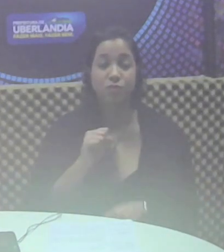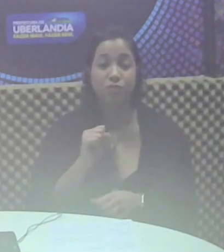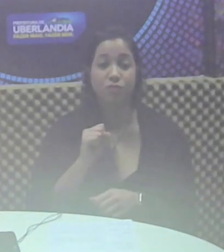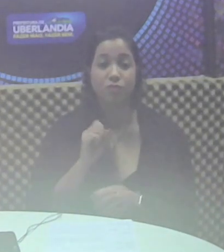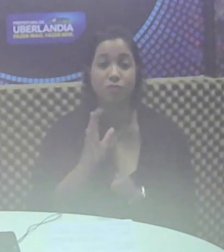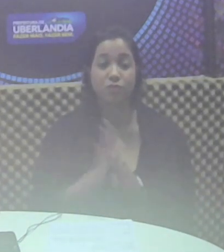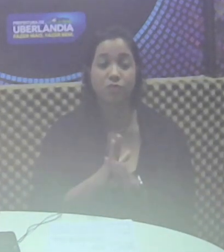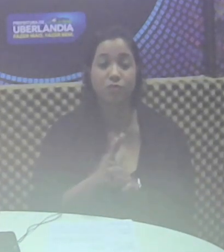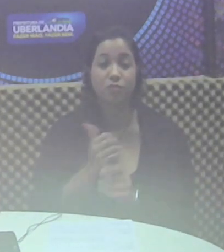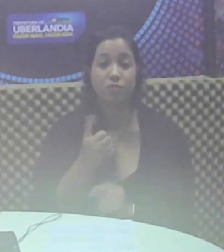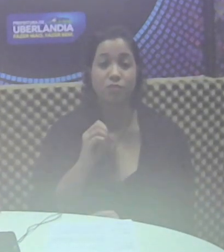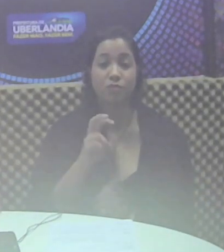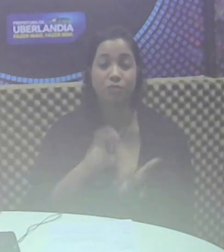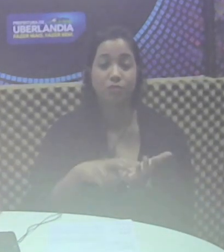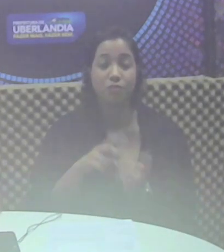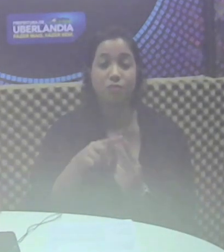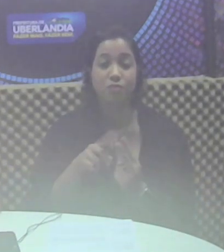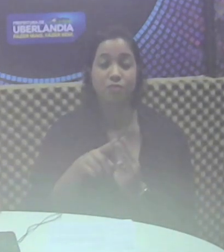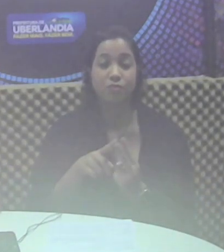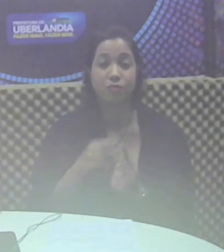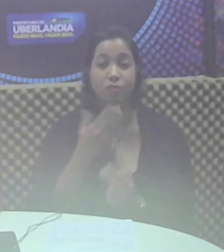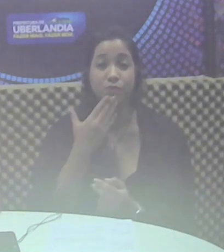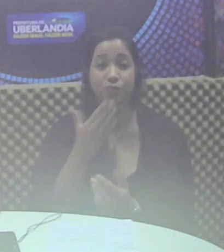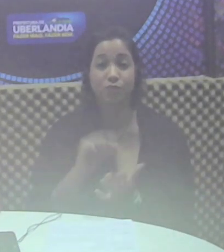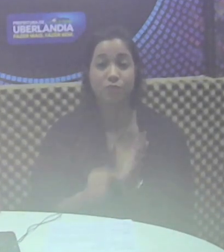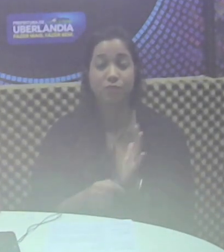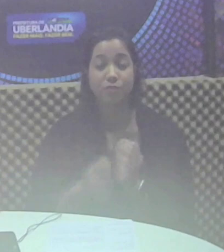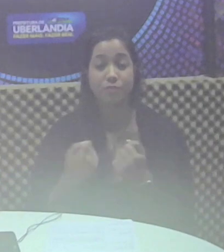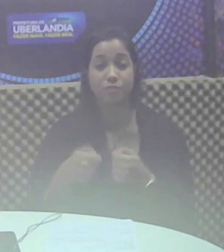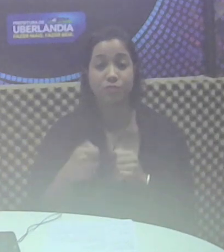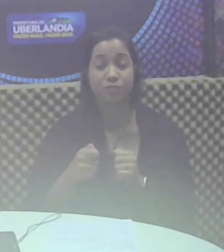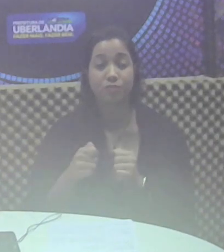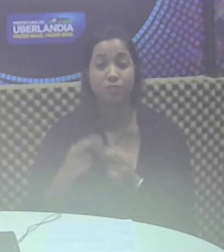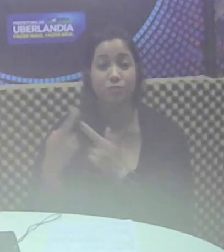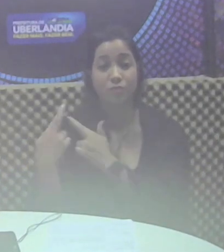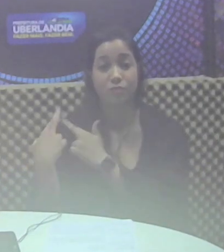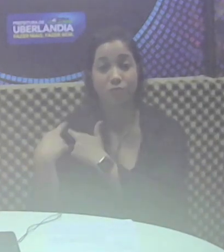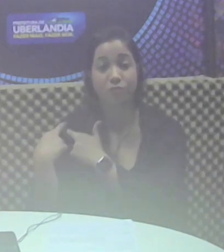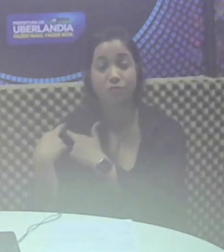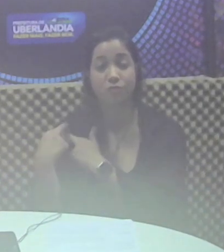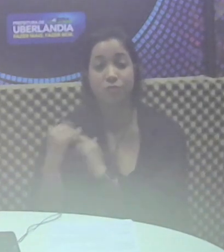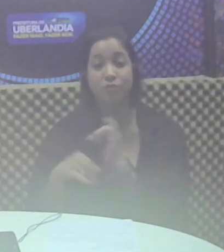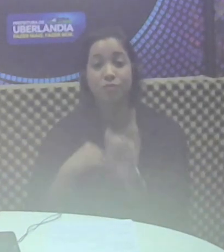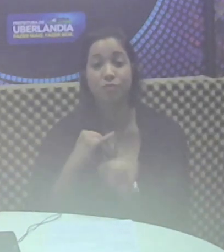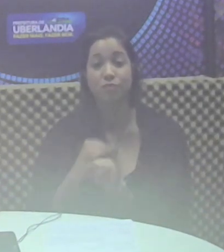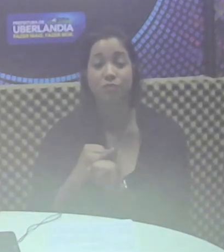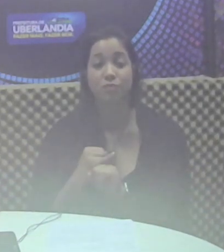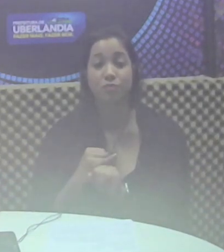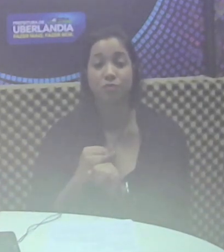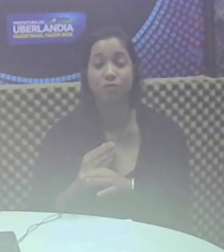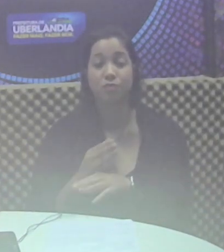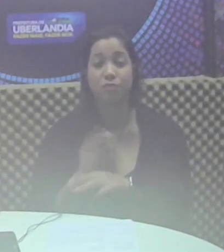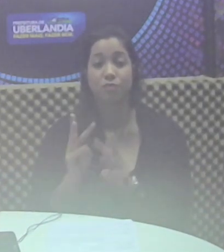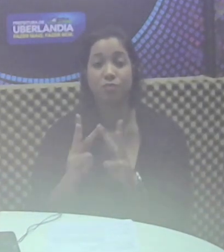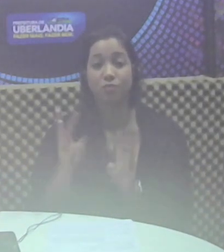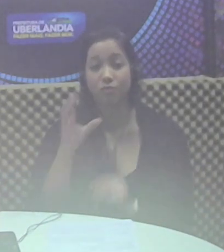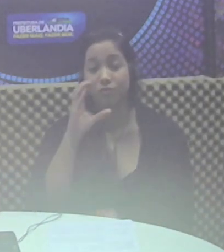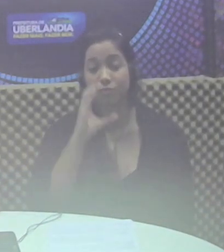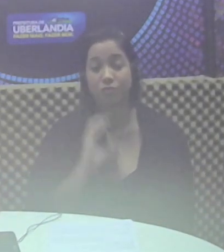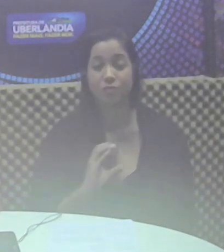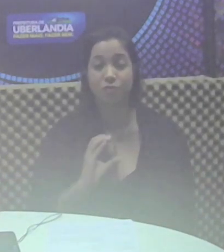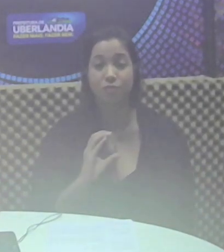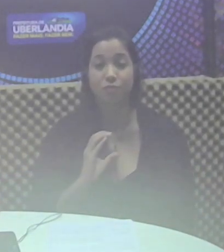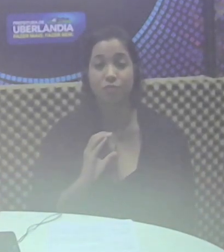e às 10 da manhã. A solicitação de matrícula deve ser feita pelo responsável, de forma online, acessando o portal Cidadão